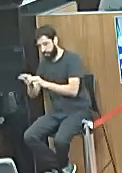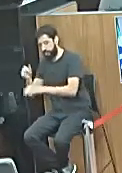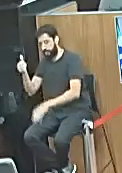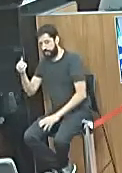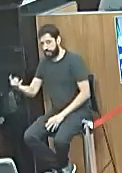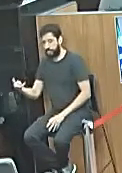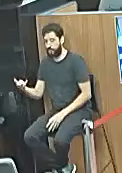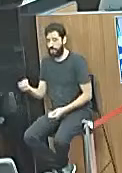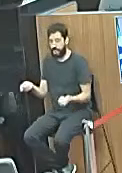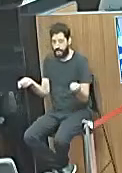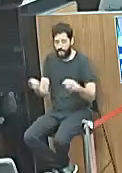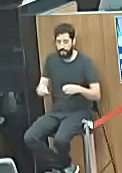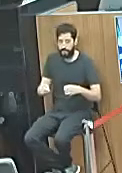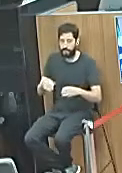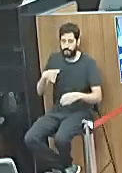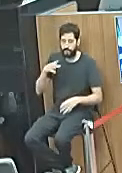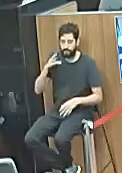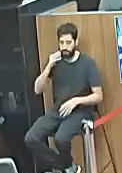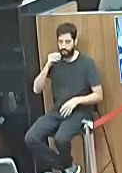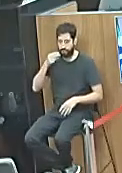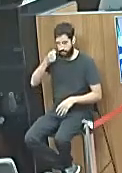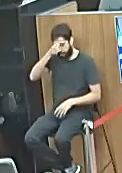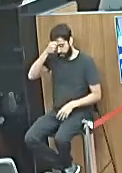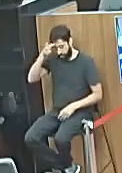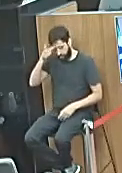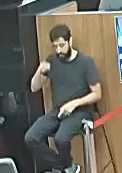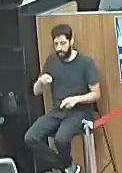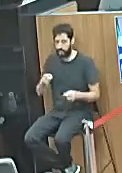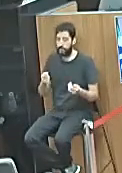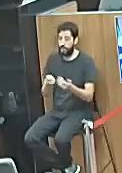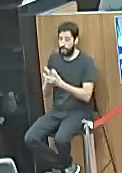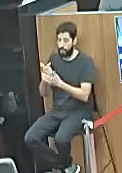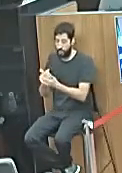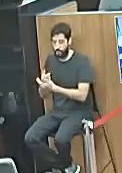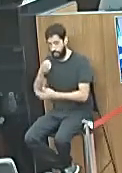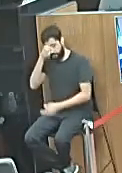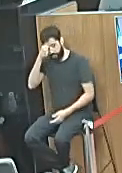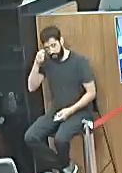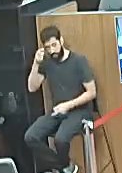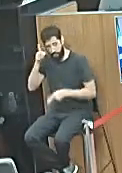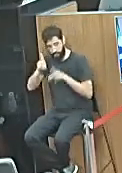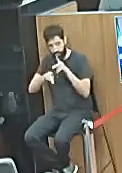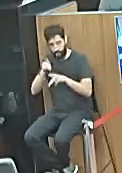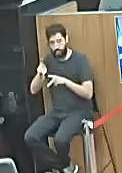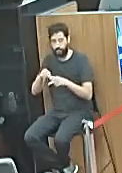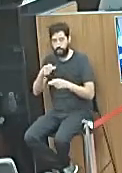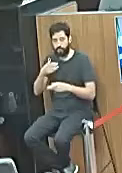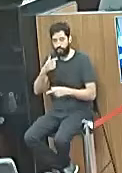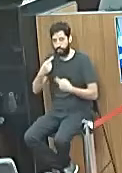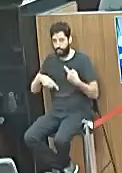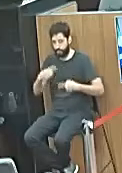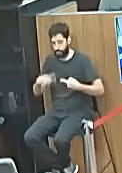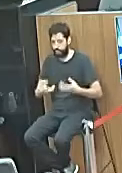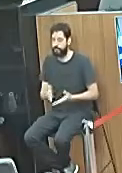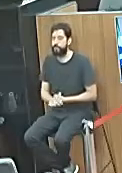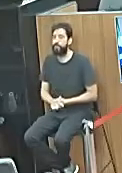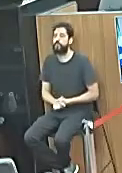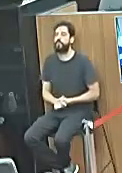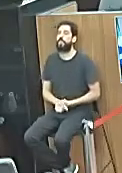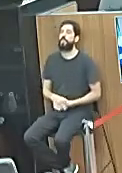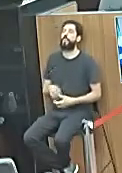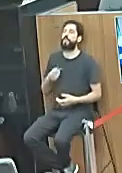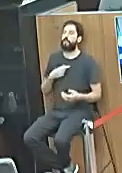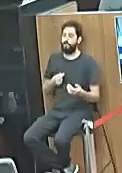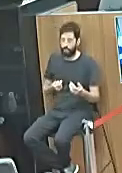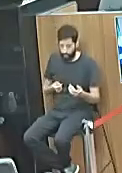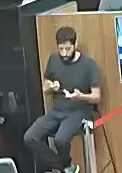servidores municipais quanto aos objetivos do programa de compras públicas com vista a promover competitividade dos pequenos e médios